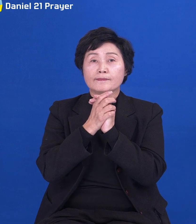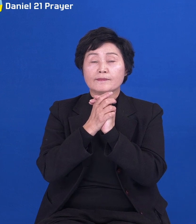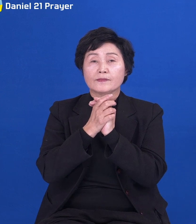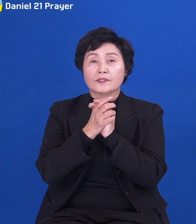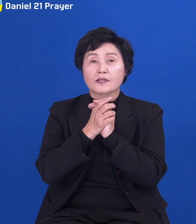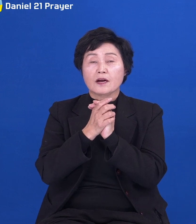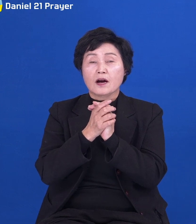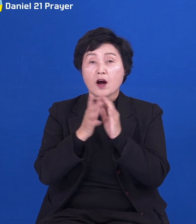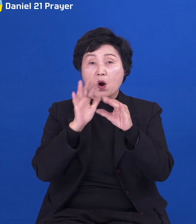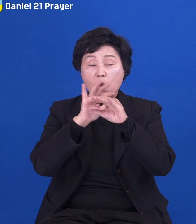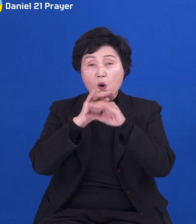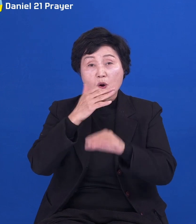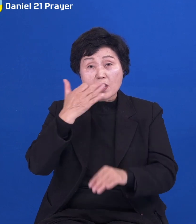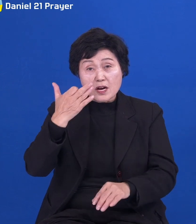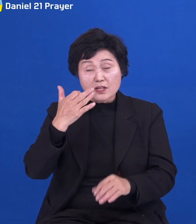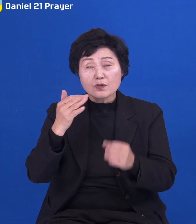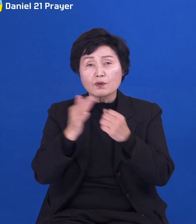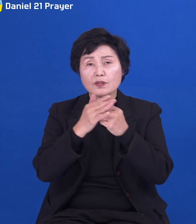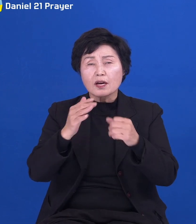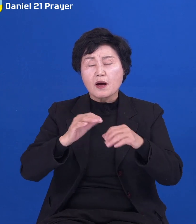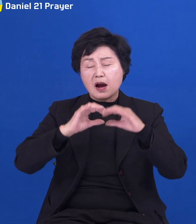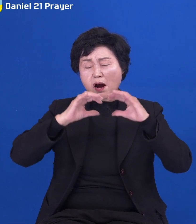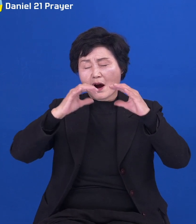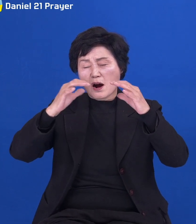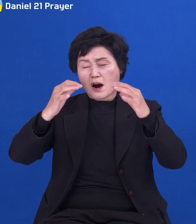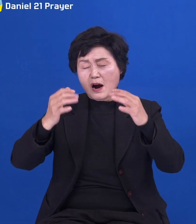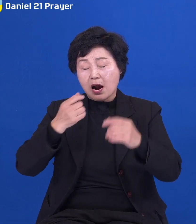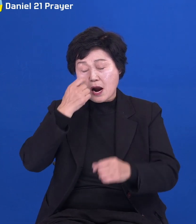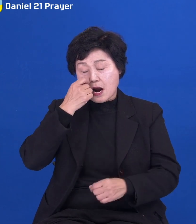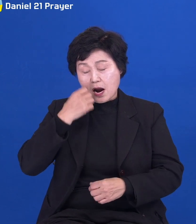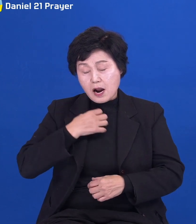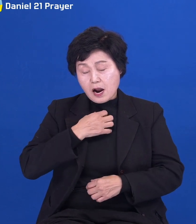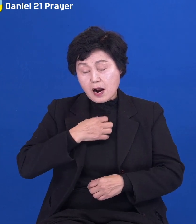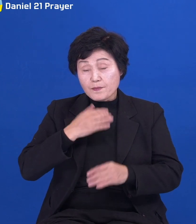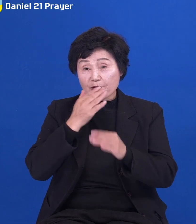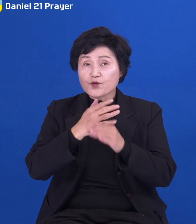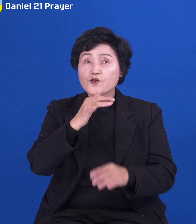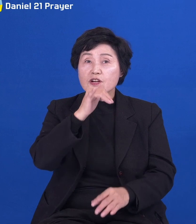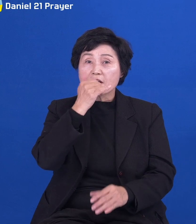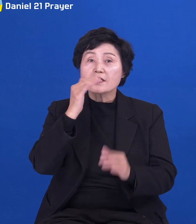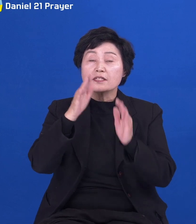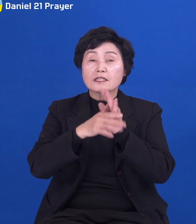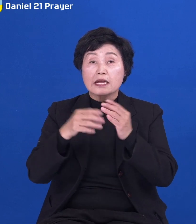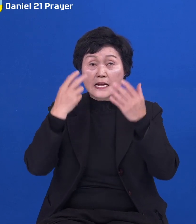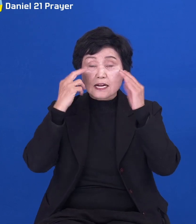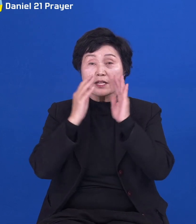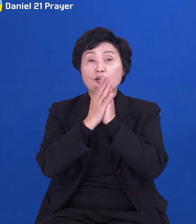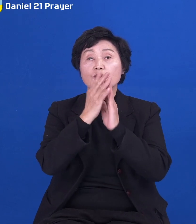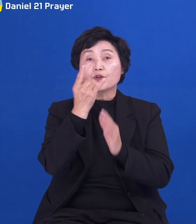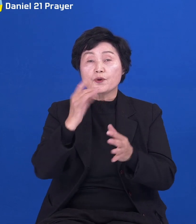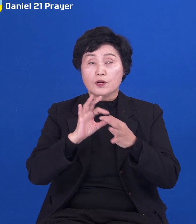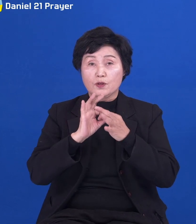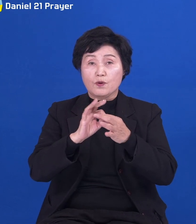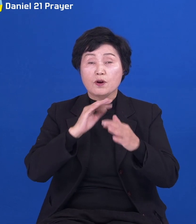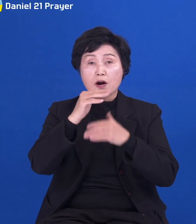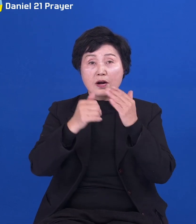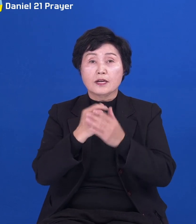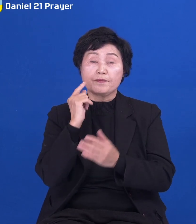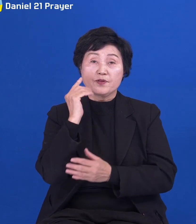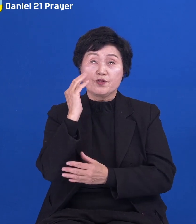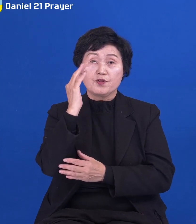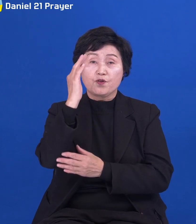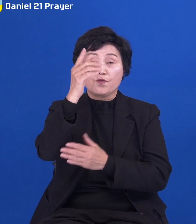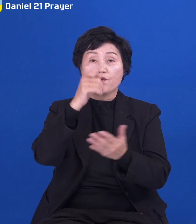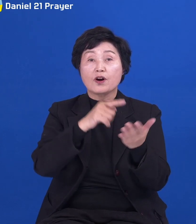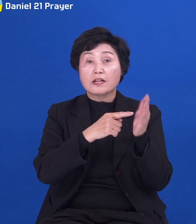코로나로 인하여 온 세상이 슬픔으로 가득할 때 다니엘 기도회를 통하여서 하나님의 영광을 드러나게 해주셔서